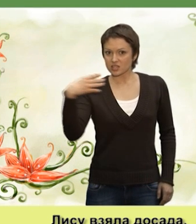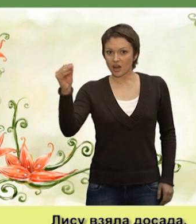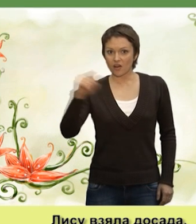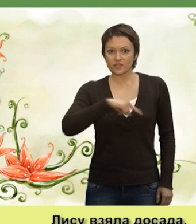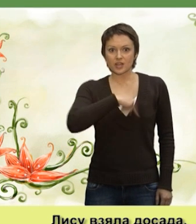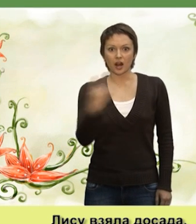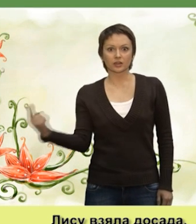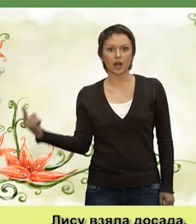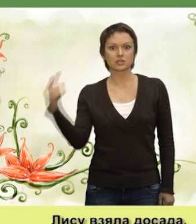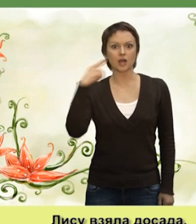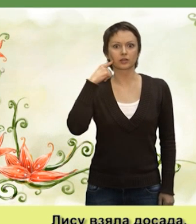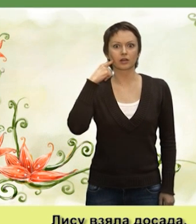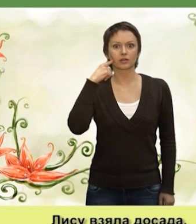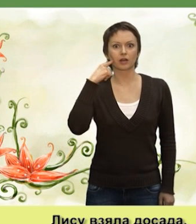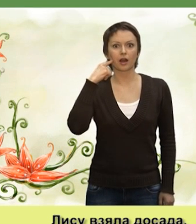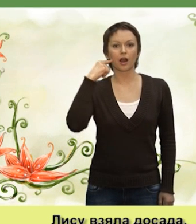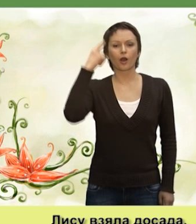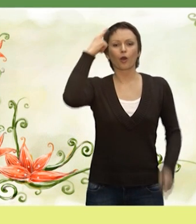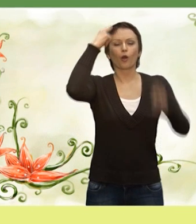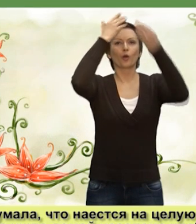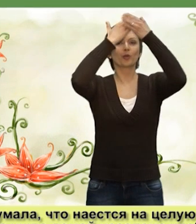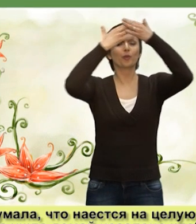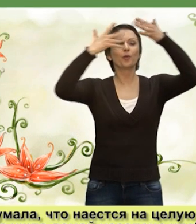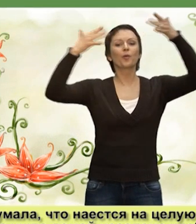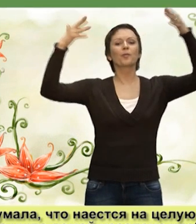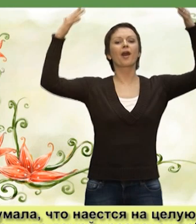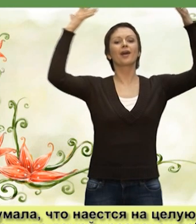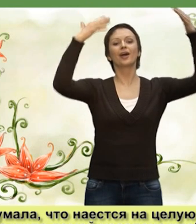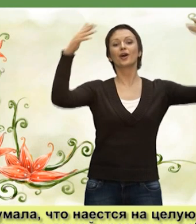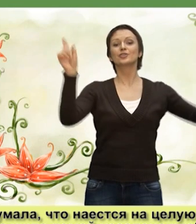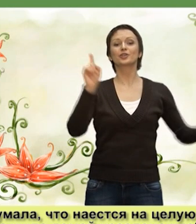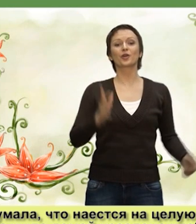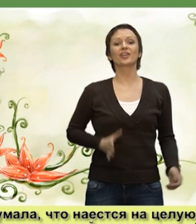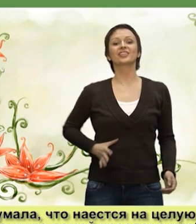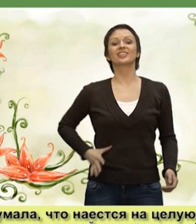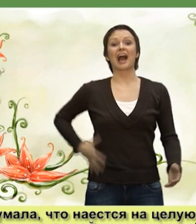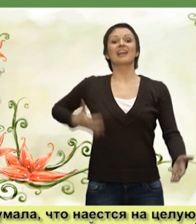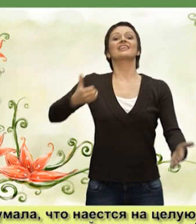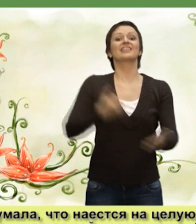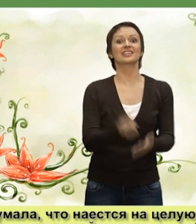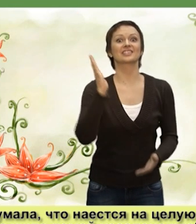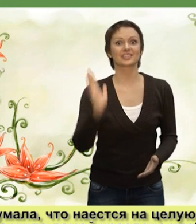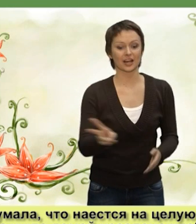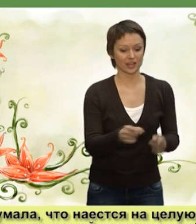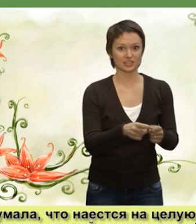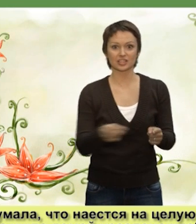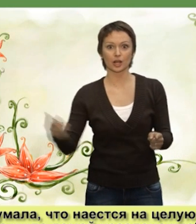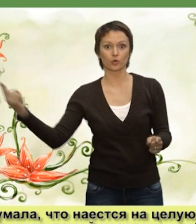Лису взяла досада. Думала, что наестся на целую